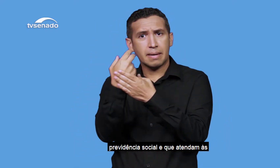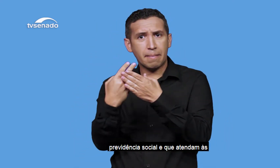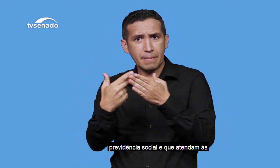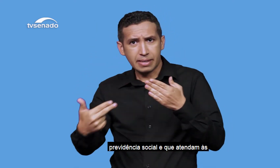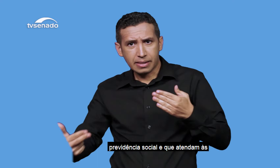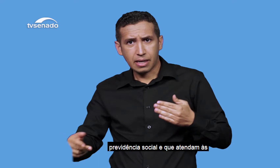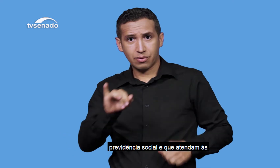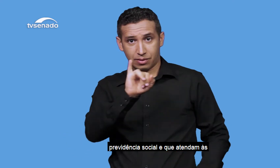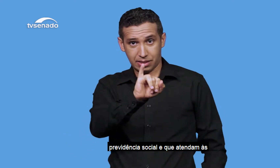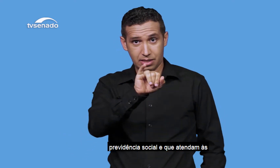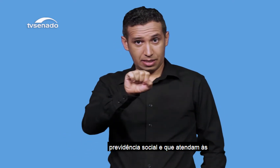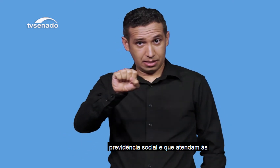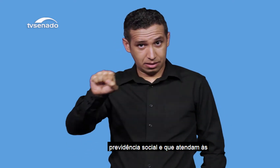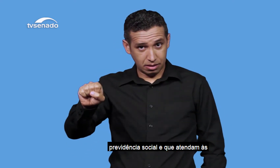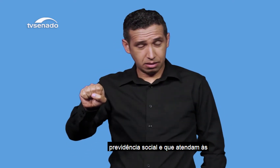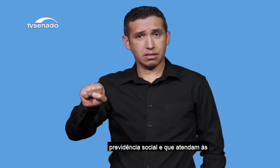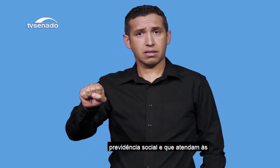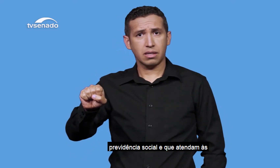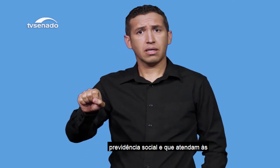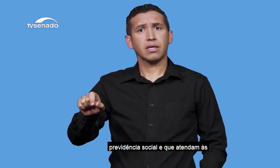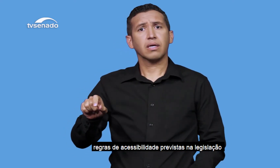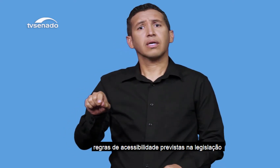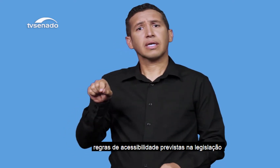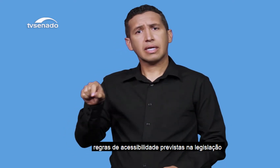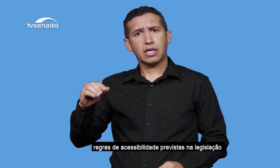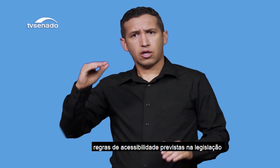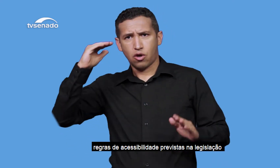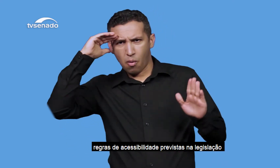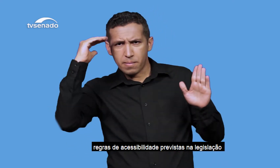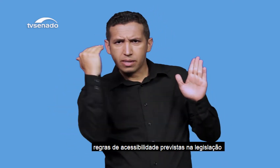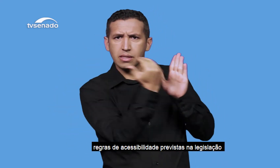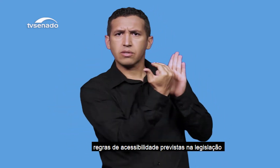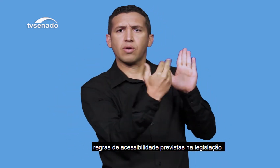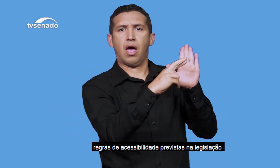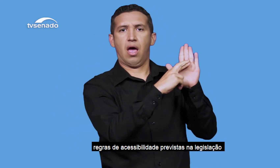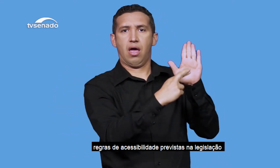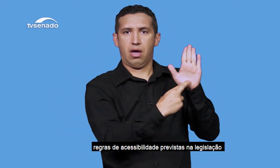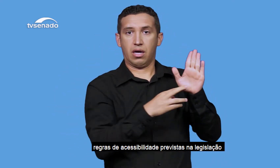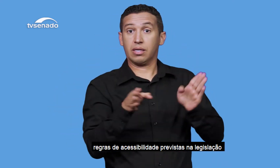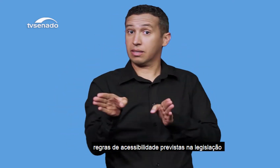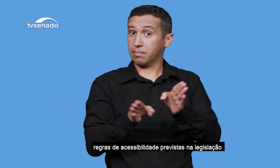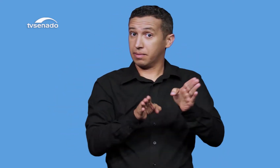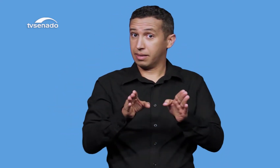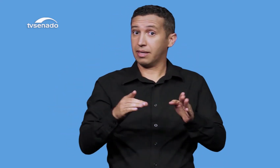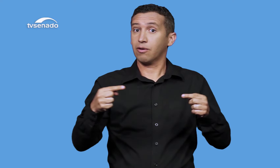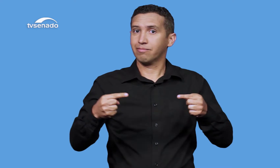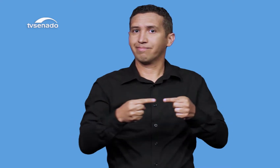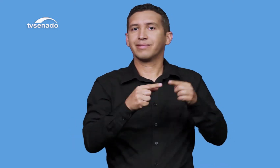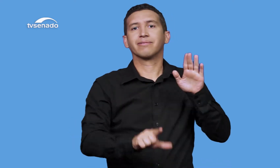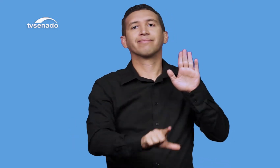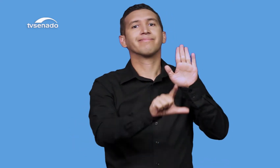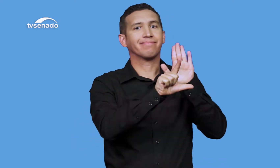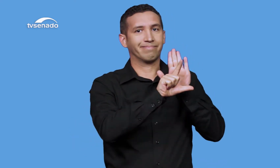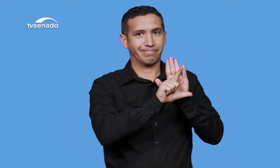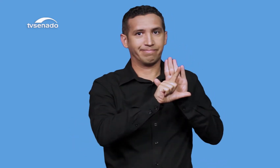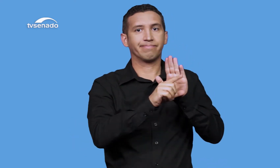previdência social e que atendam às regras de acessibilidade previstas na legislação